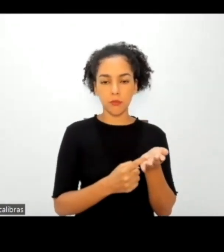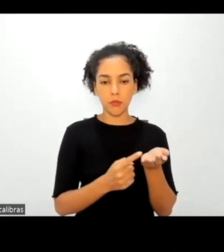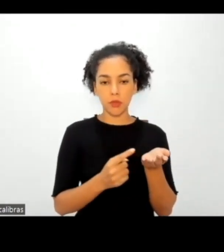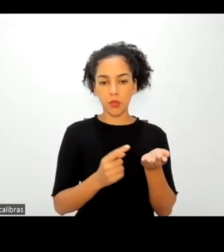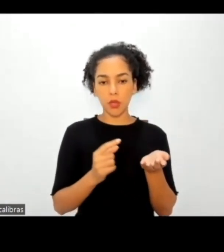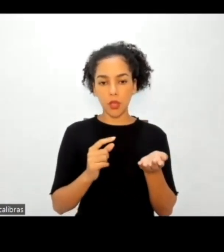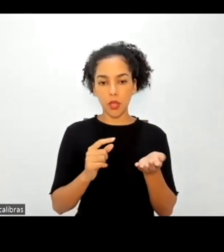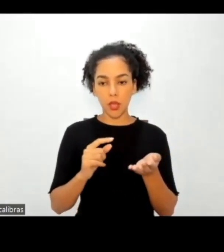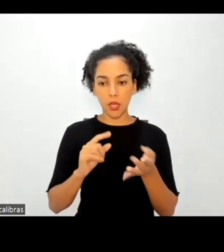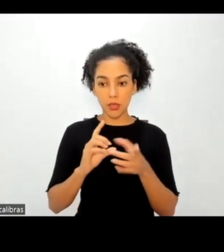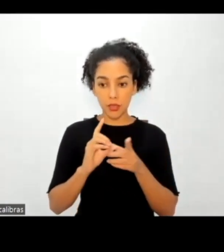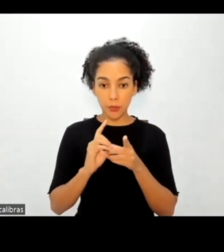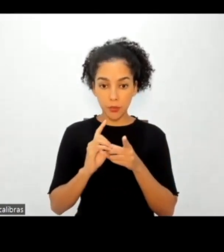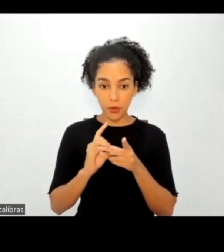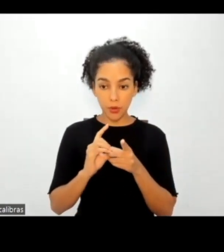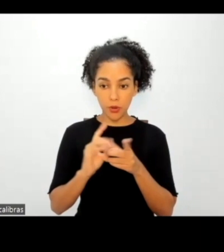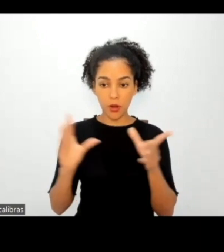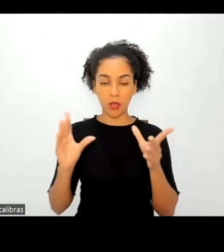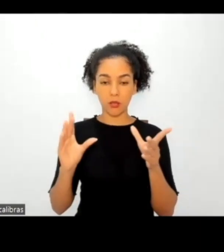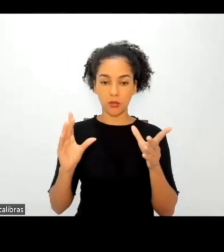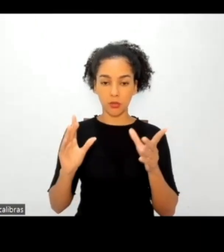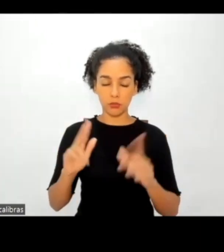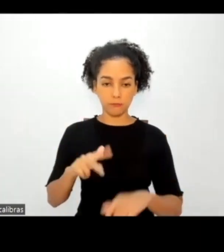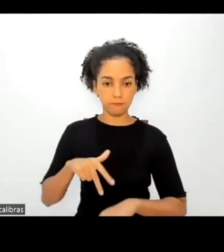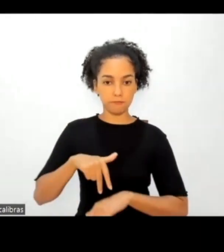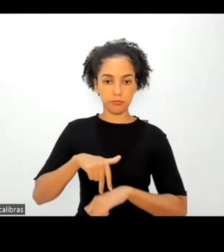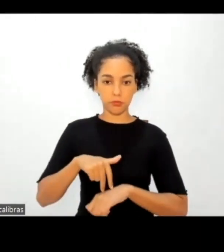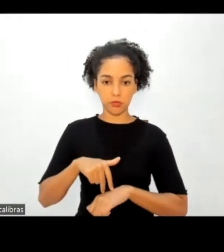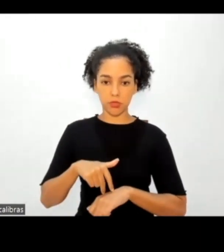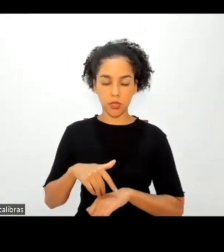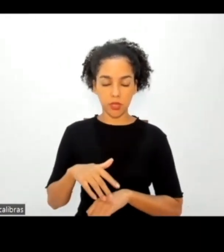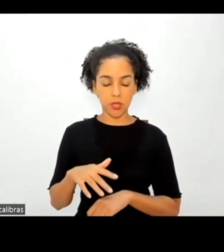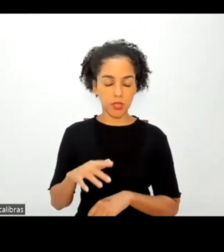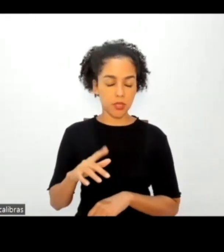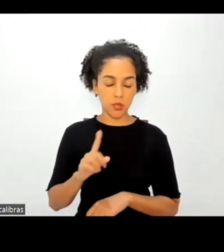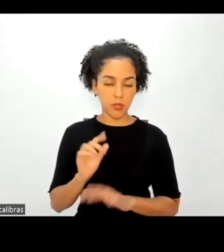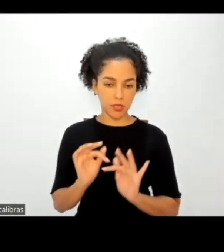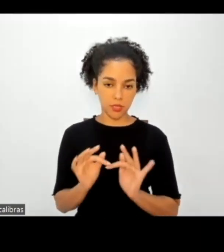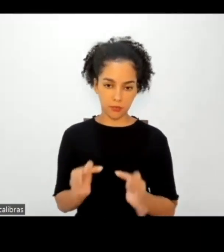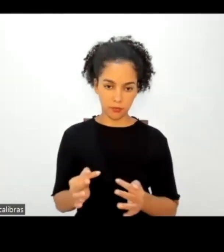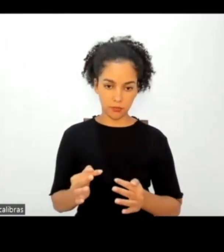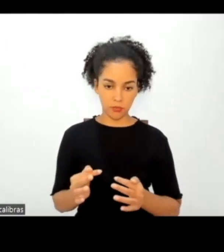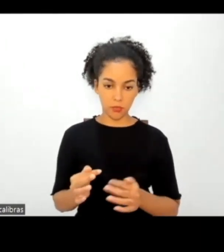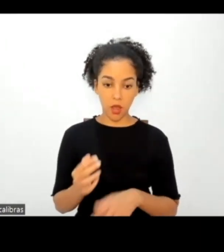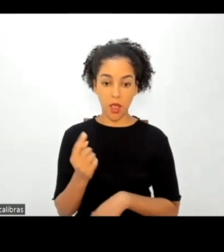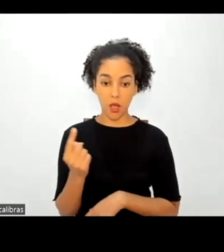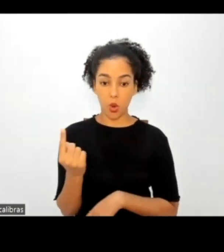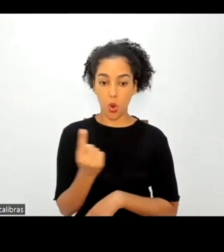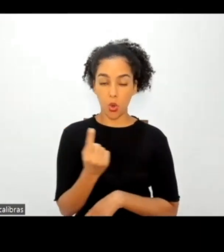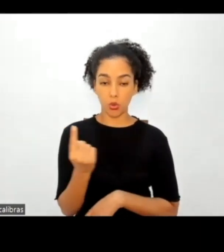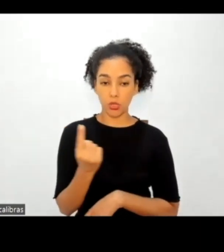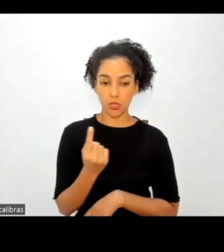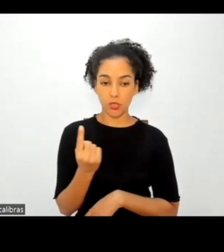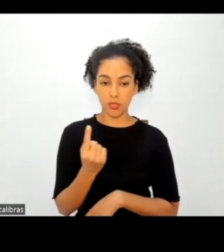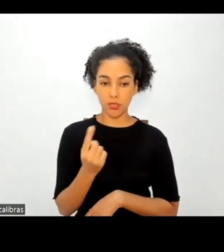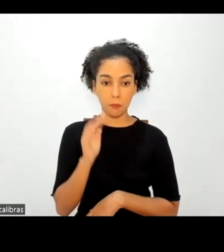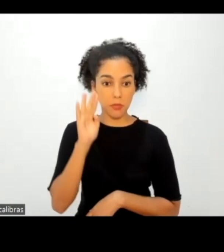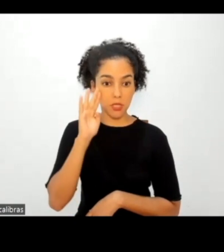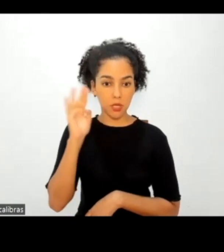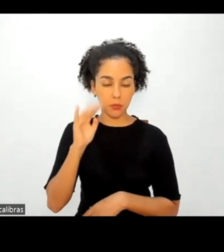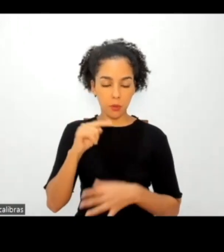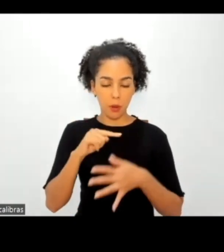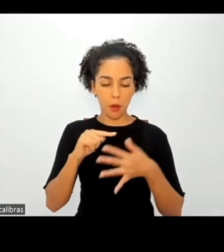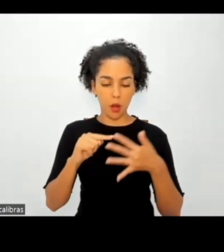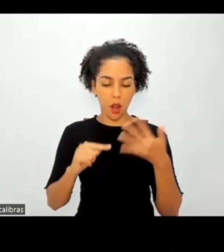radicalmente democrático e emancipatório desses 11 princípios, né? Os 11 princípios, né, do nosso Código de Ética, eles não podem